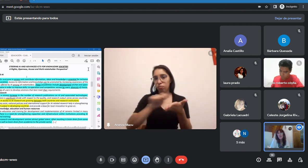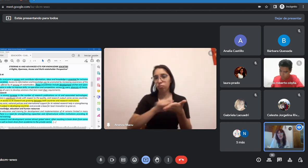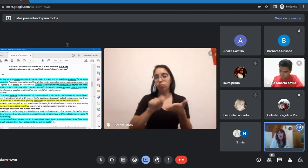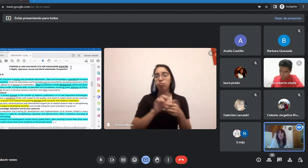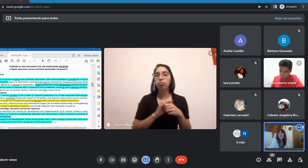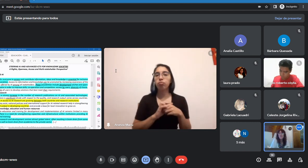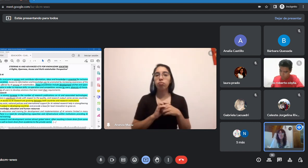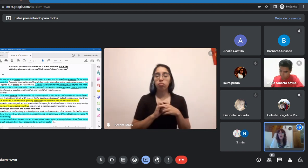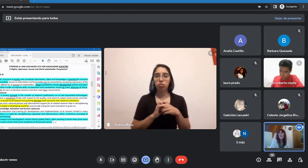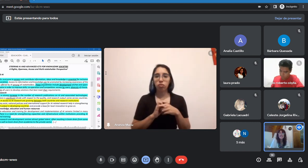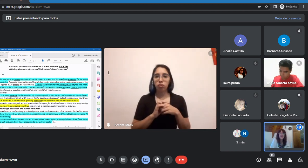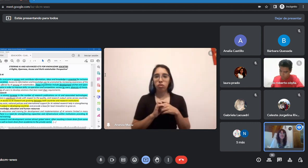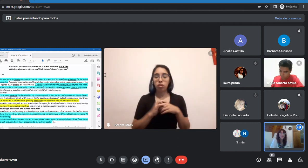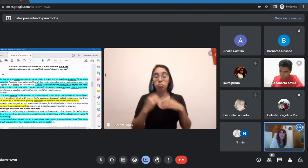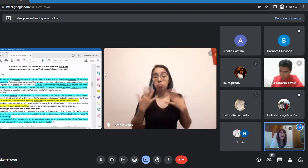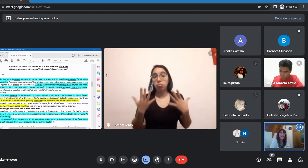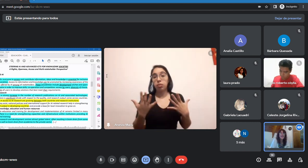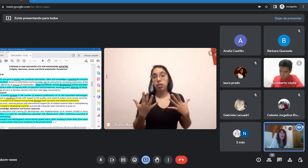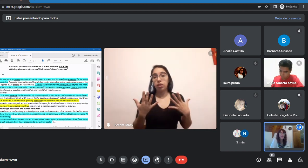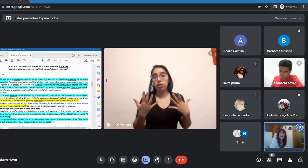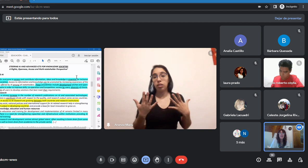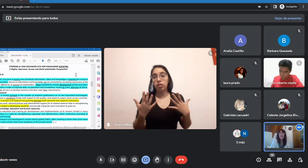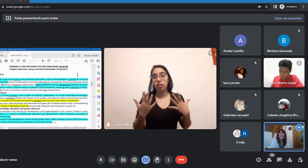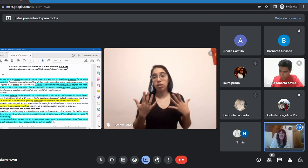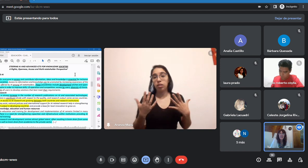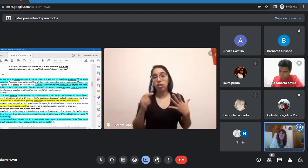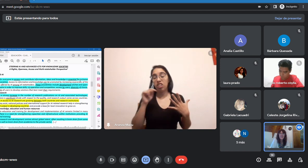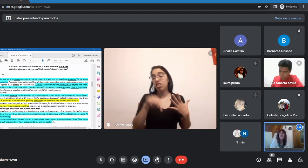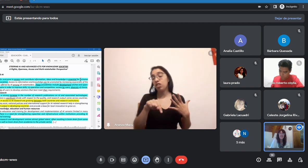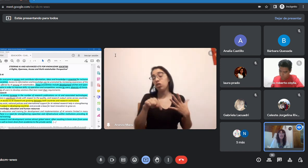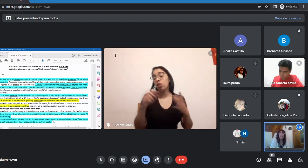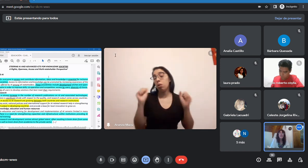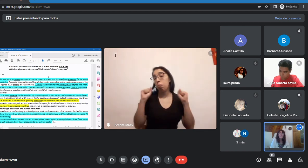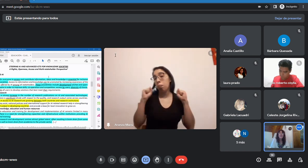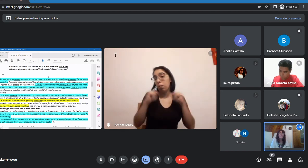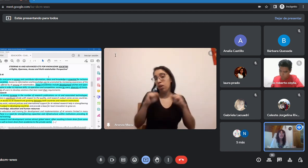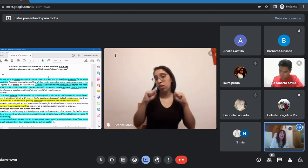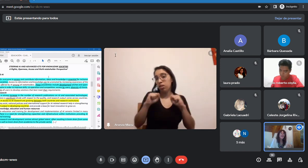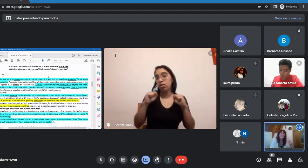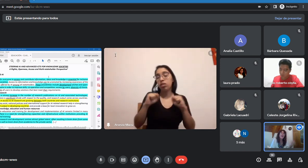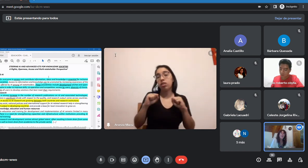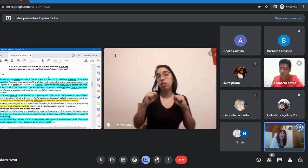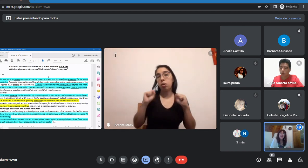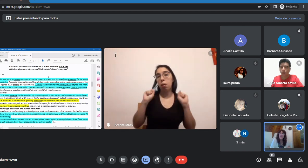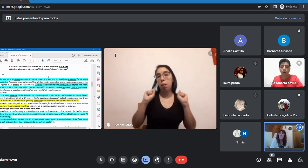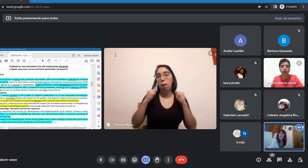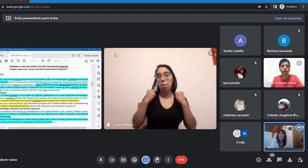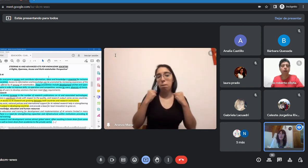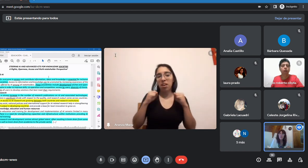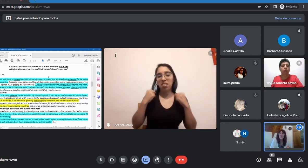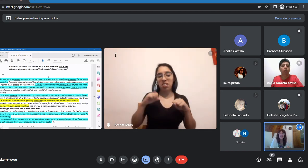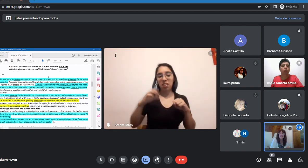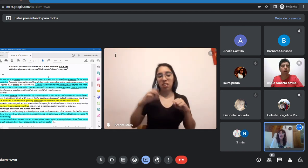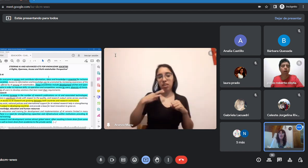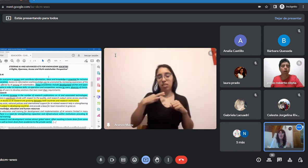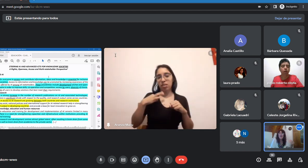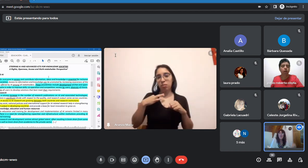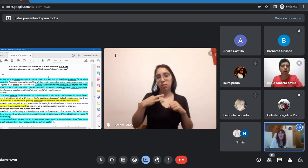Porque, bueno, son prácticas para el parcial, ¿sí? La clase que viene también.